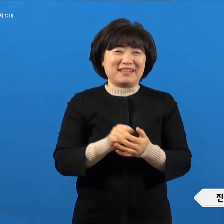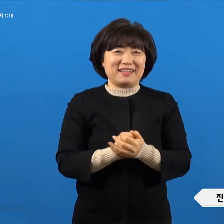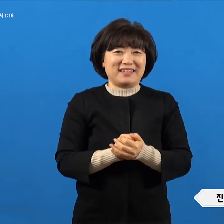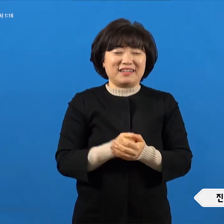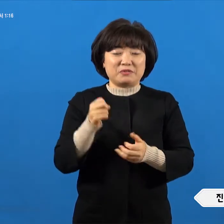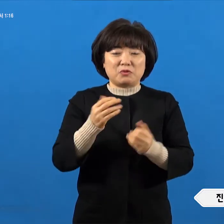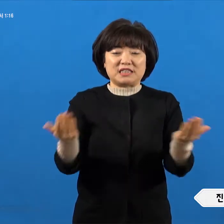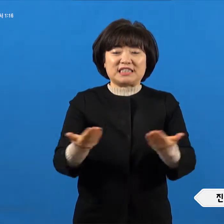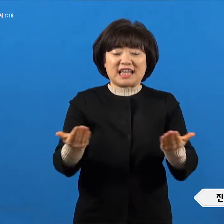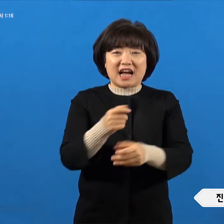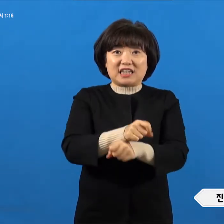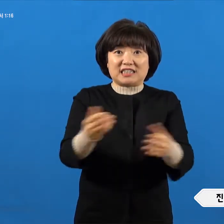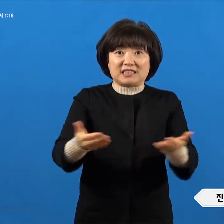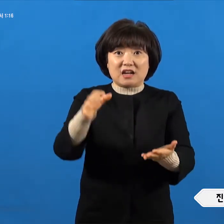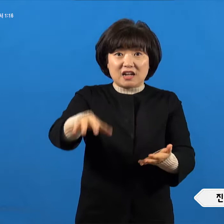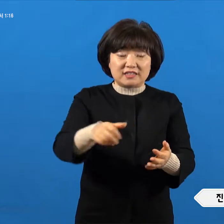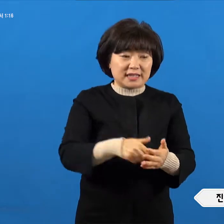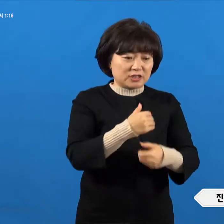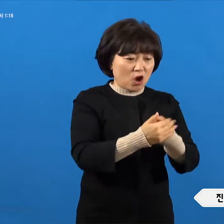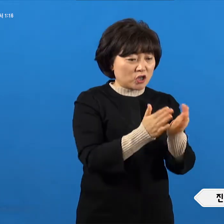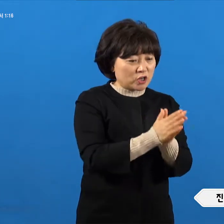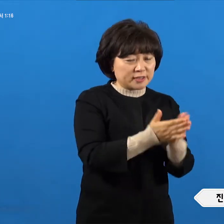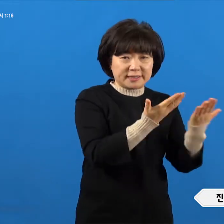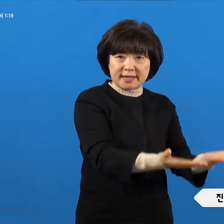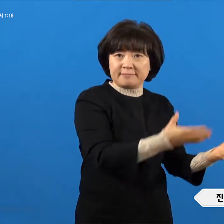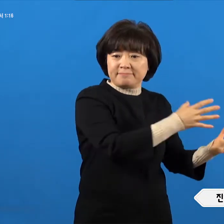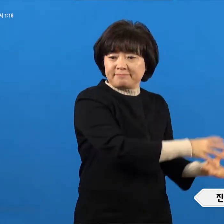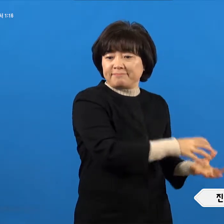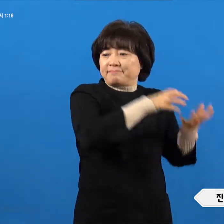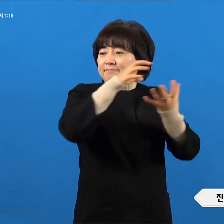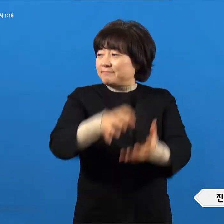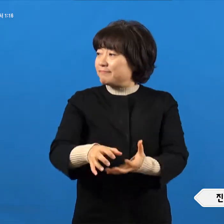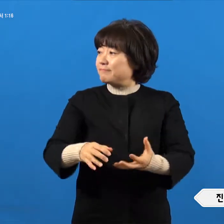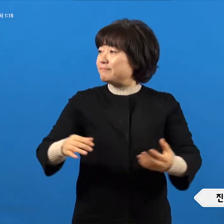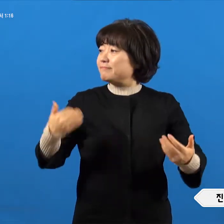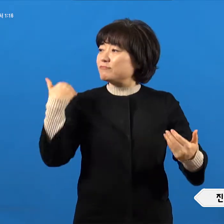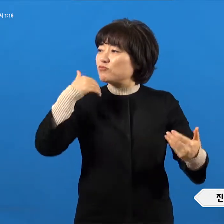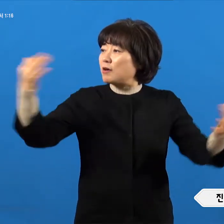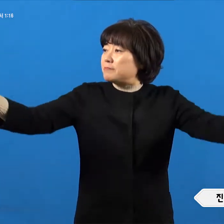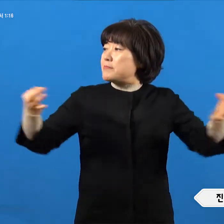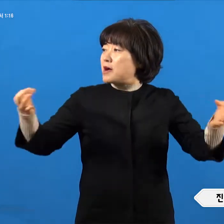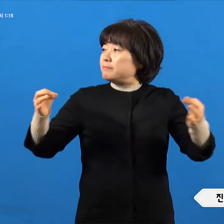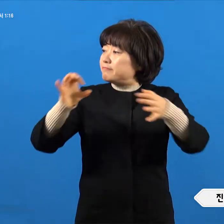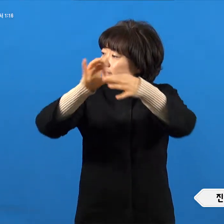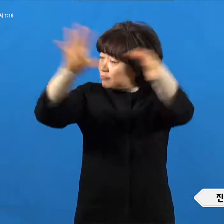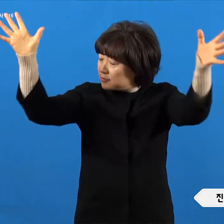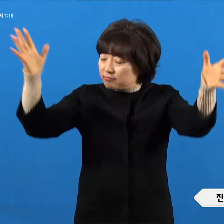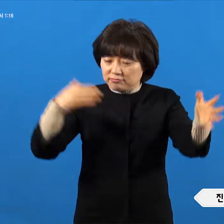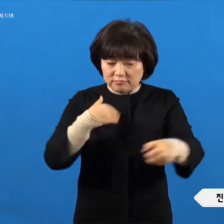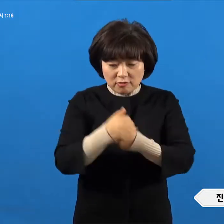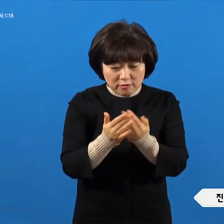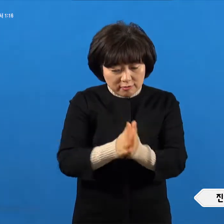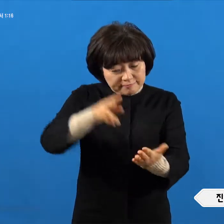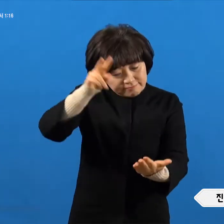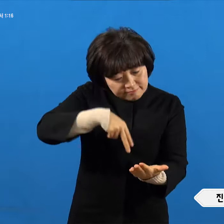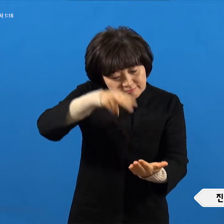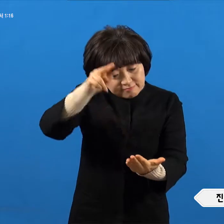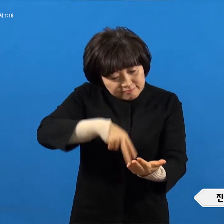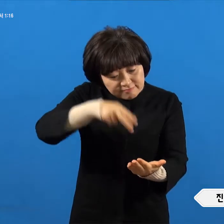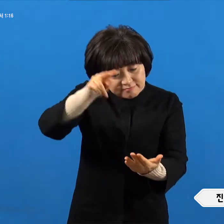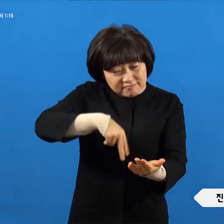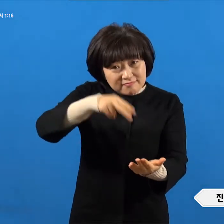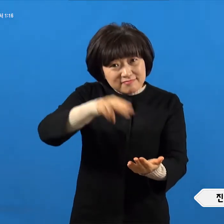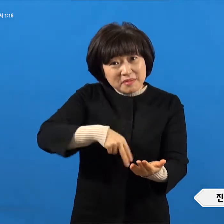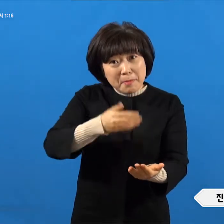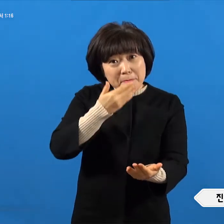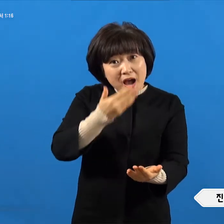있는 그조차도 사람들이 나를 어떻게 볼까, 그것 때문에 불공평한 이득을 당하지 않을까라는